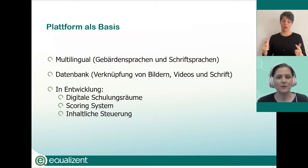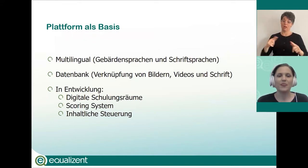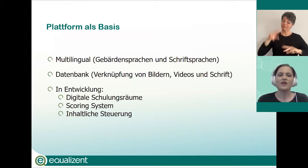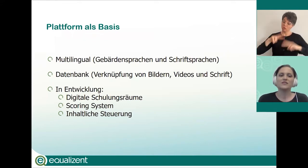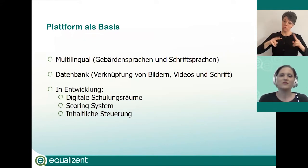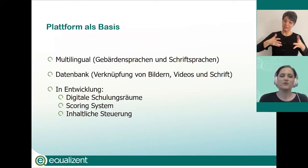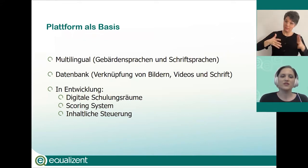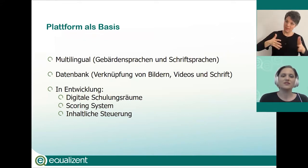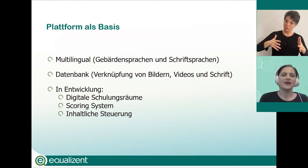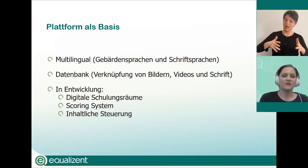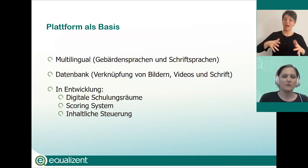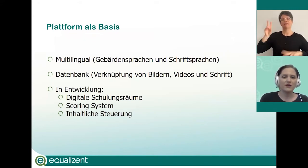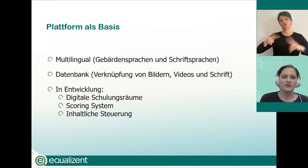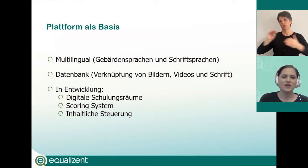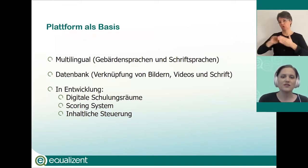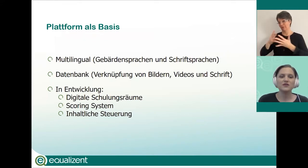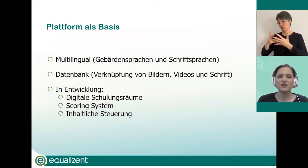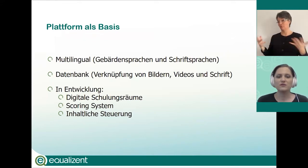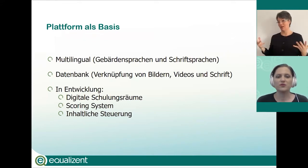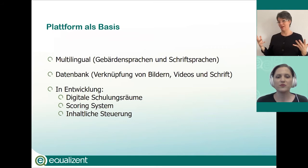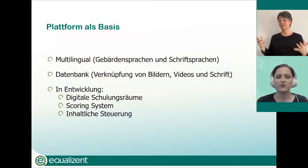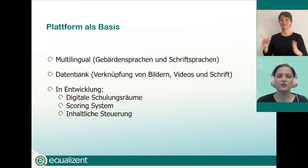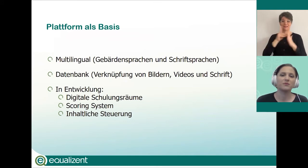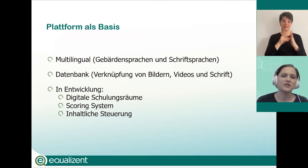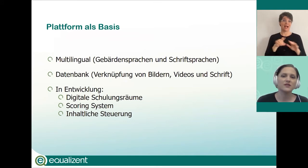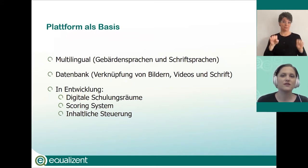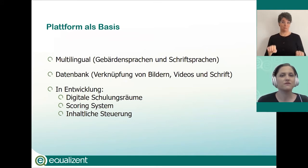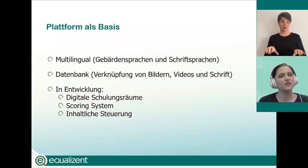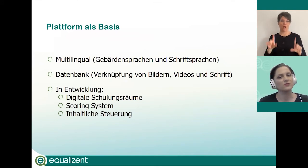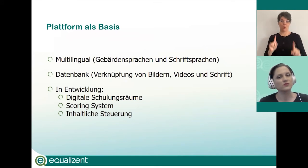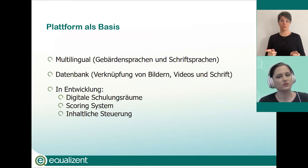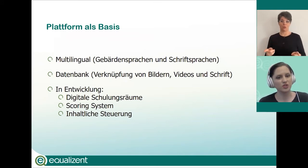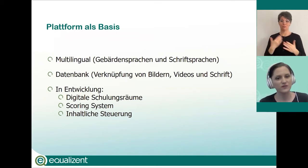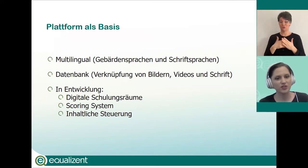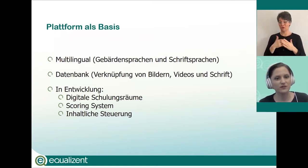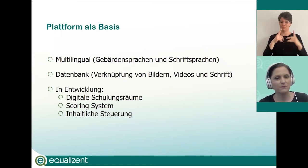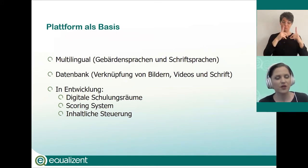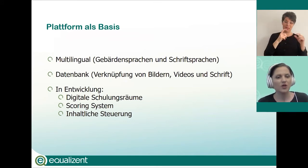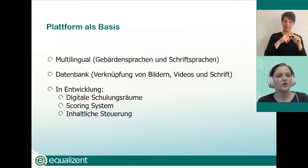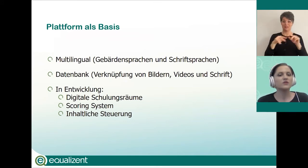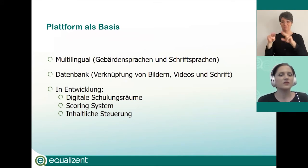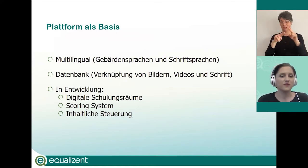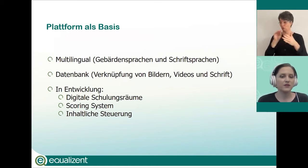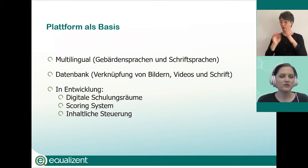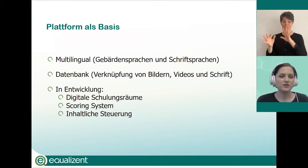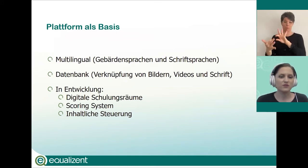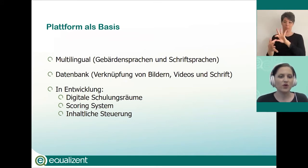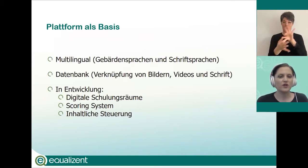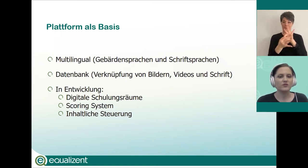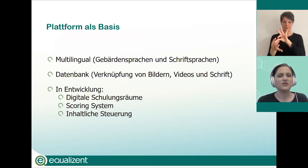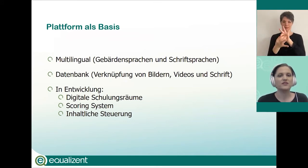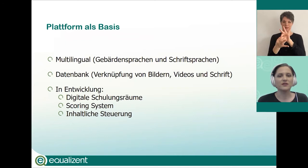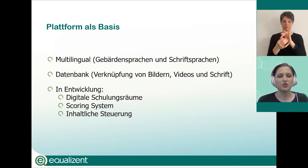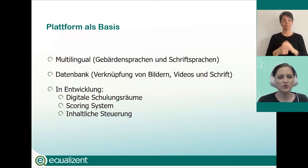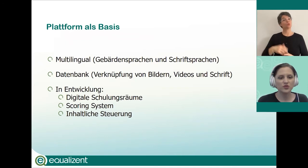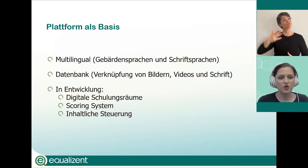Schriftsprachen. Sie fungiert als Datenbank, das heißt, hier findet die Verknüpfung mit den Bildern, den Videos und der Schrift statt. Und in Entwicklung sind für heuer